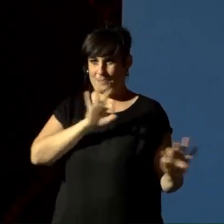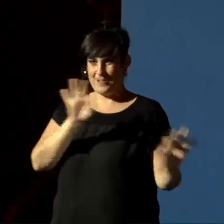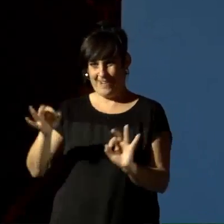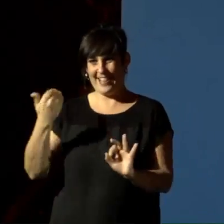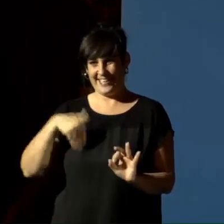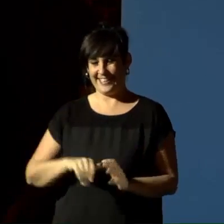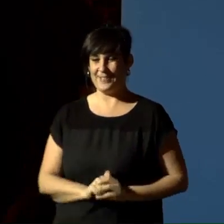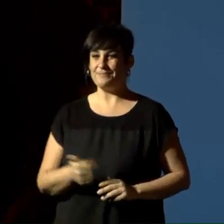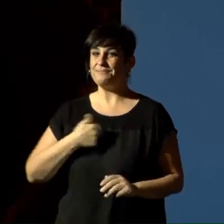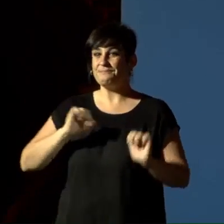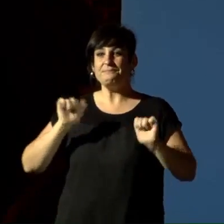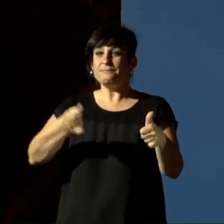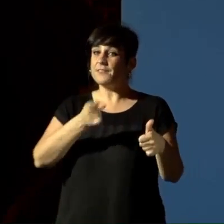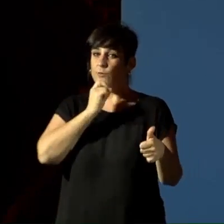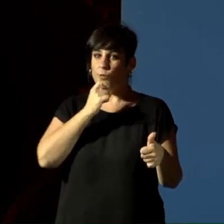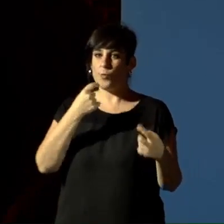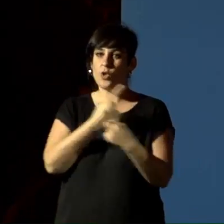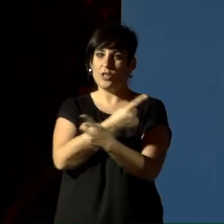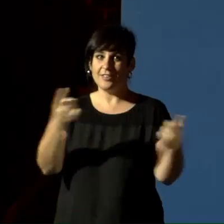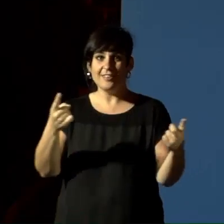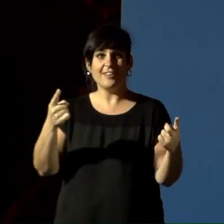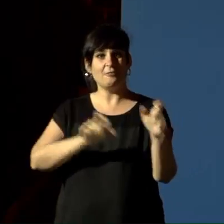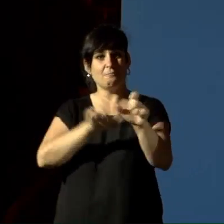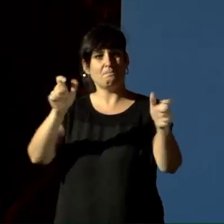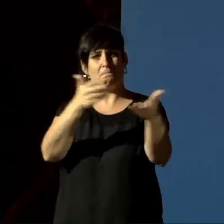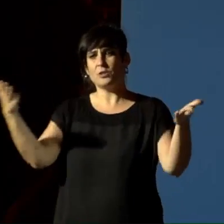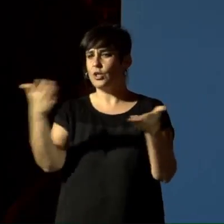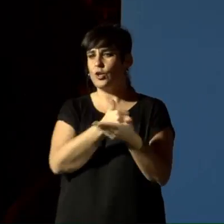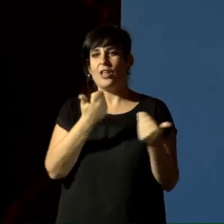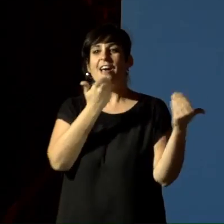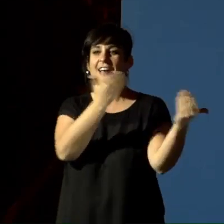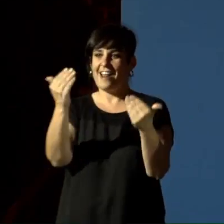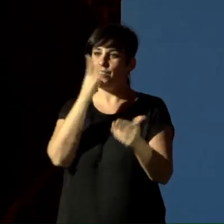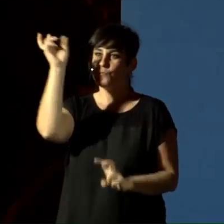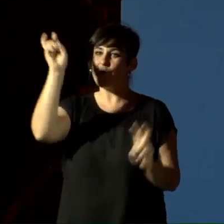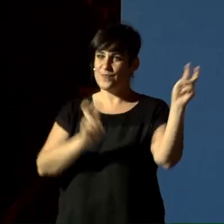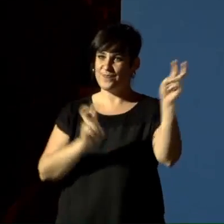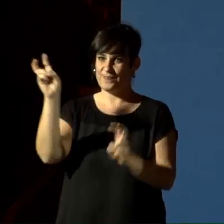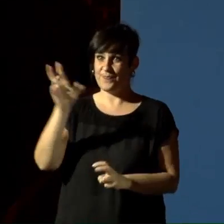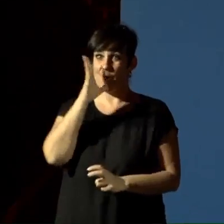Quero empezar dándolle as gracias a todos vos por estar aquí, por estar